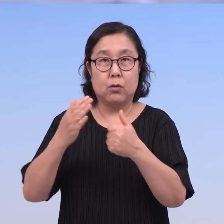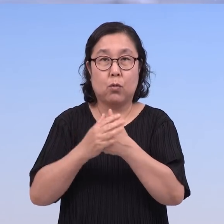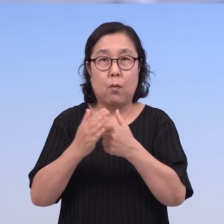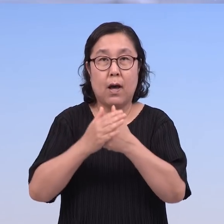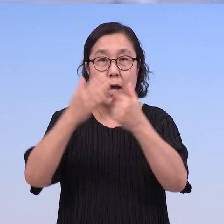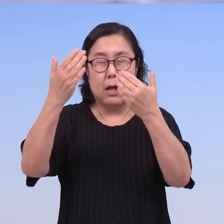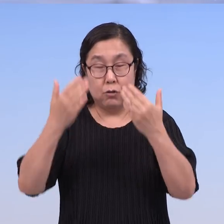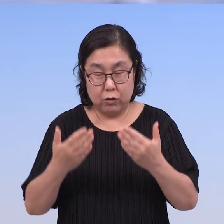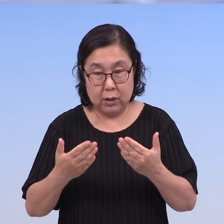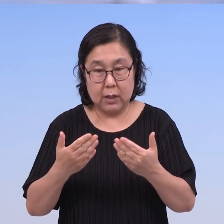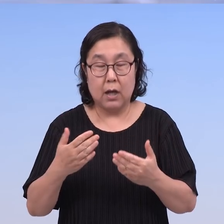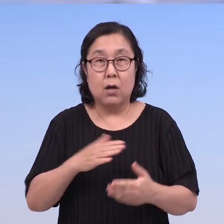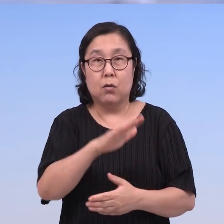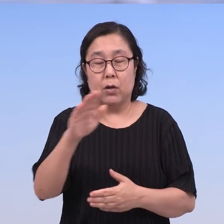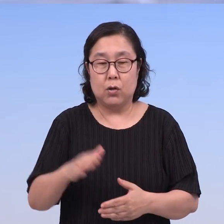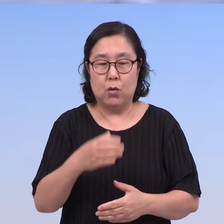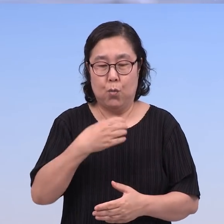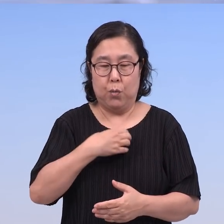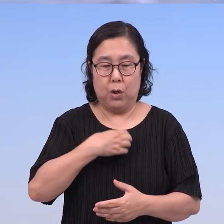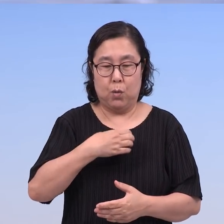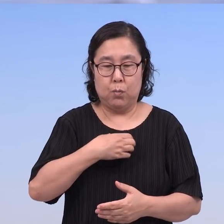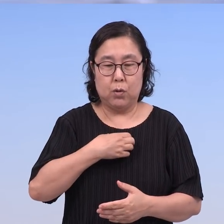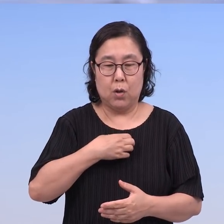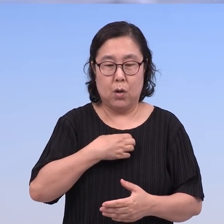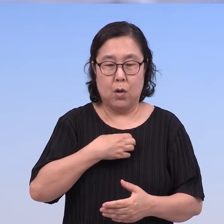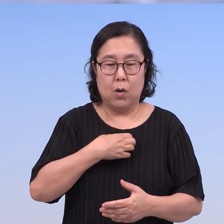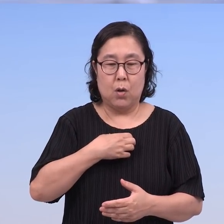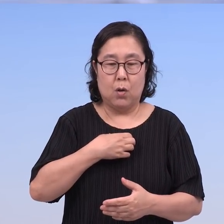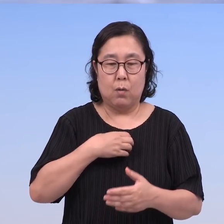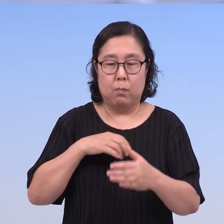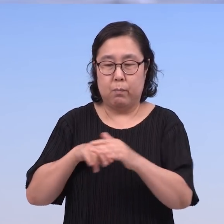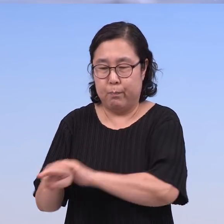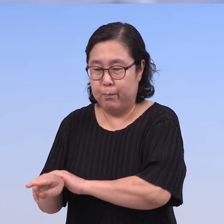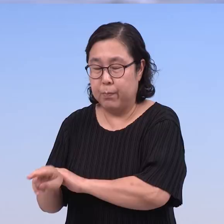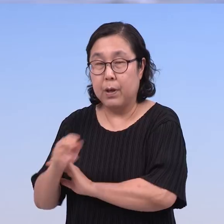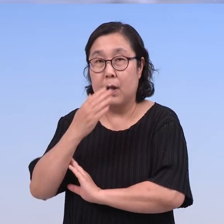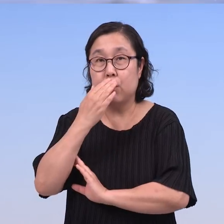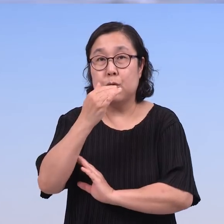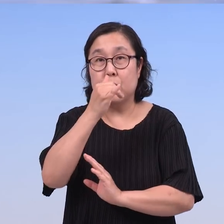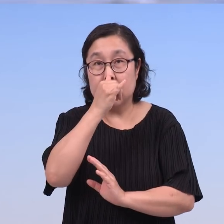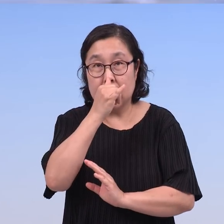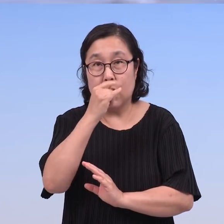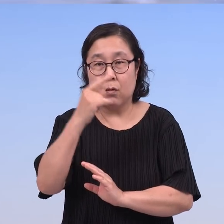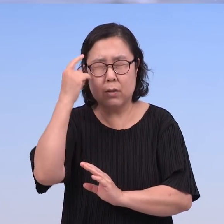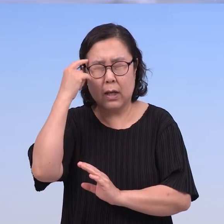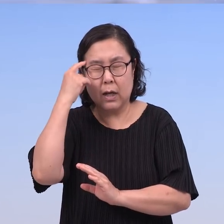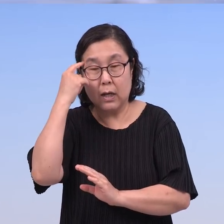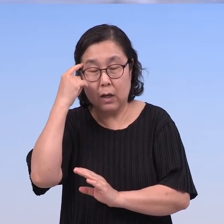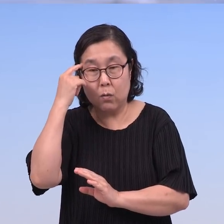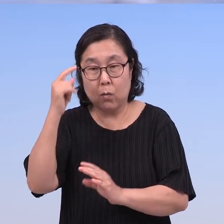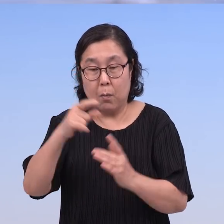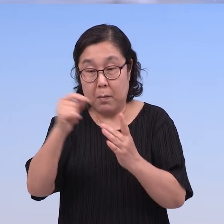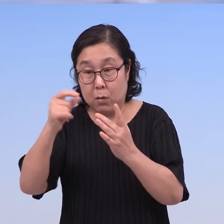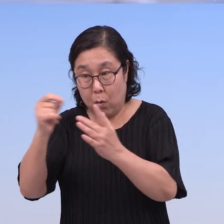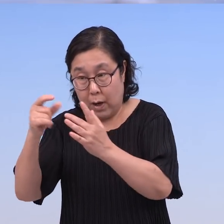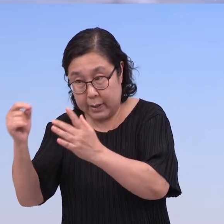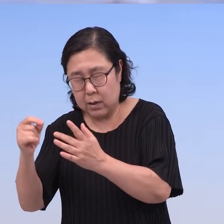무조건 도와주신다, 우리는 위기로부터 빠져나올 수 있다, 이런 것만 골라가지고 도전하는 게 우리